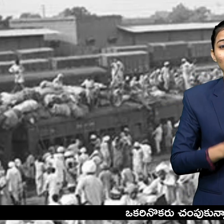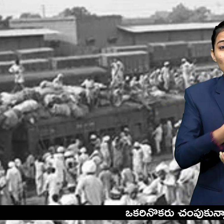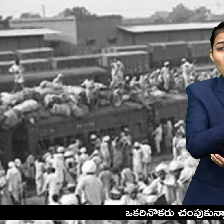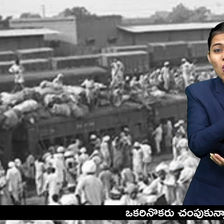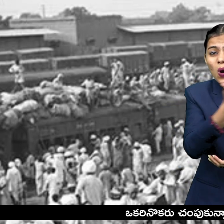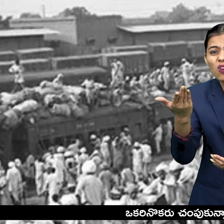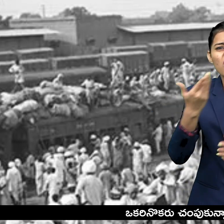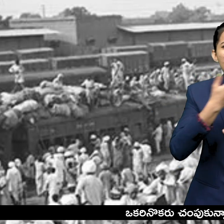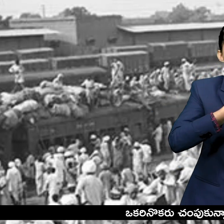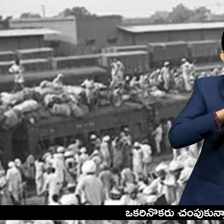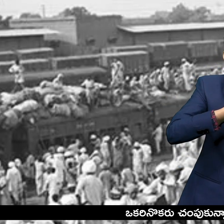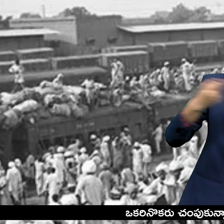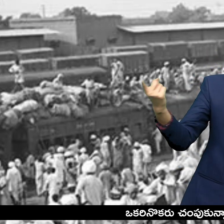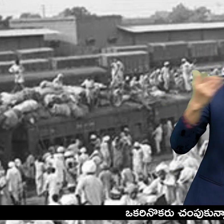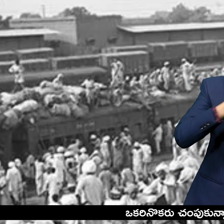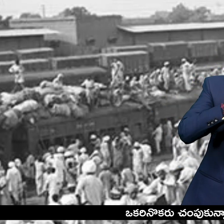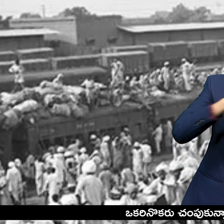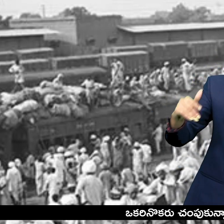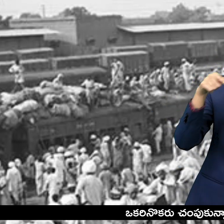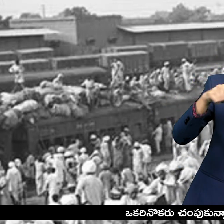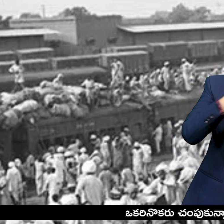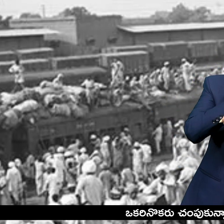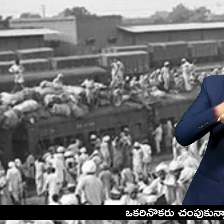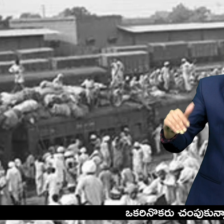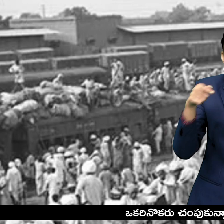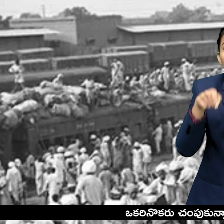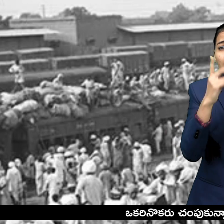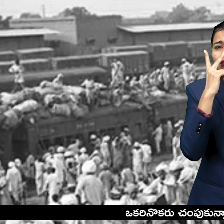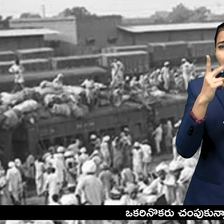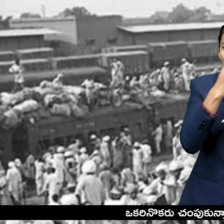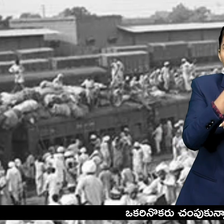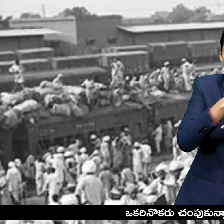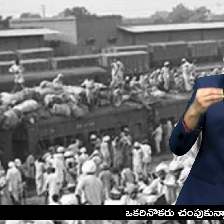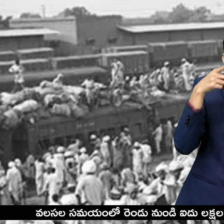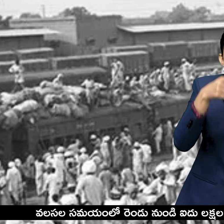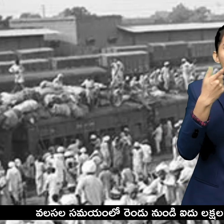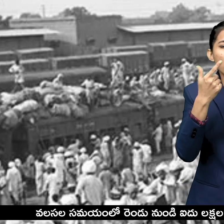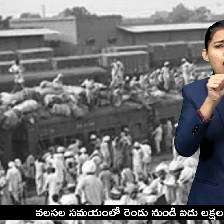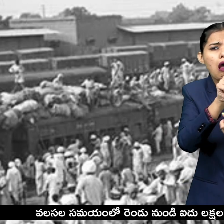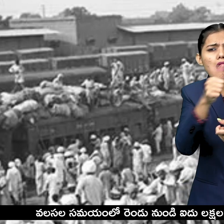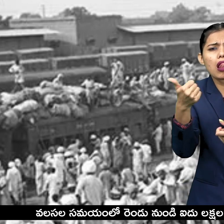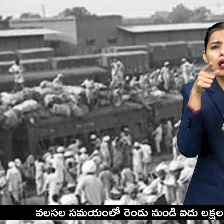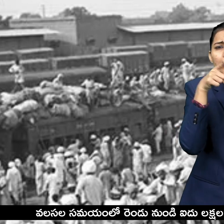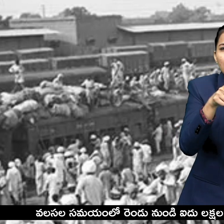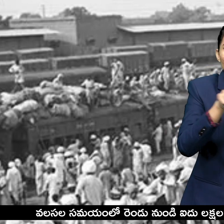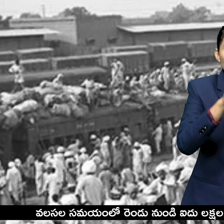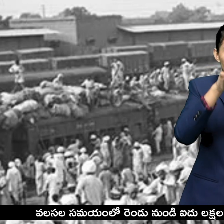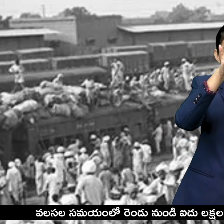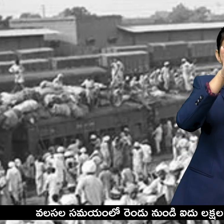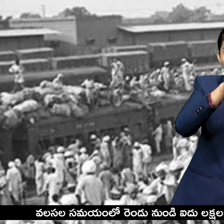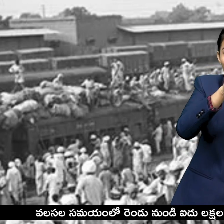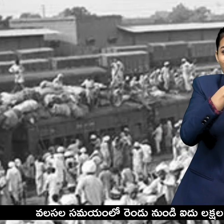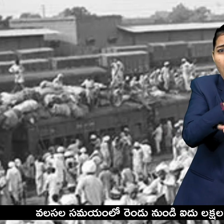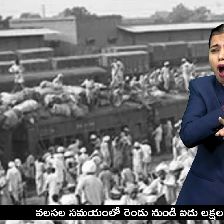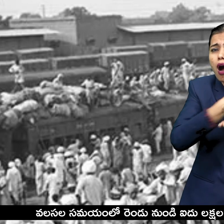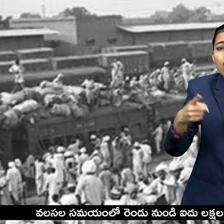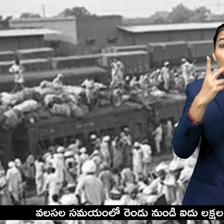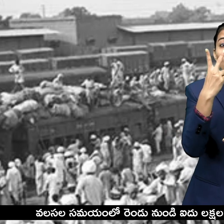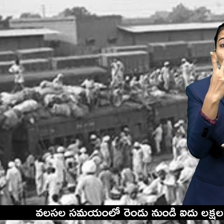ఒకరినొకరు చంపుకున్నారు, దోచుకున్నారు మరియు కాల్చారు. వలసల సమయంలో 2 నుండి 5 లక్షల మంది